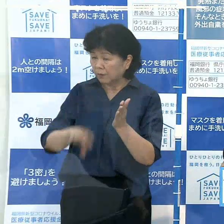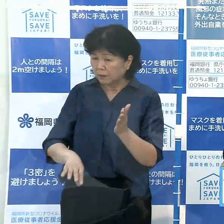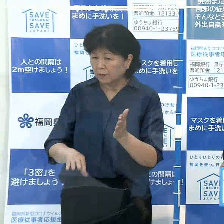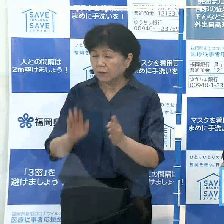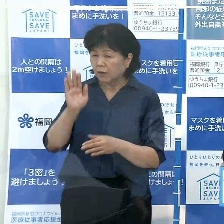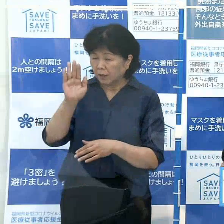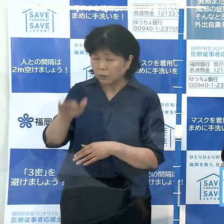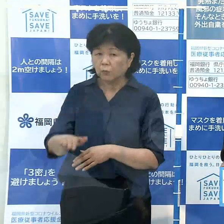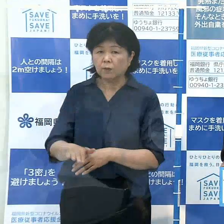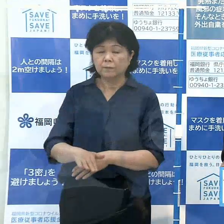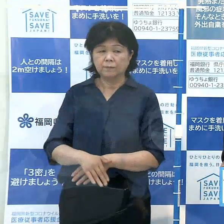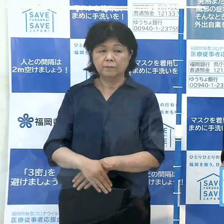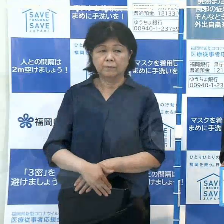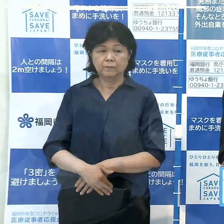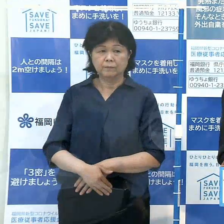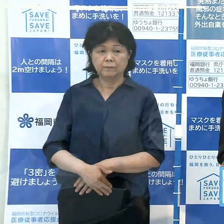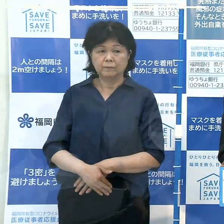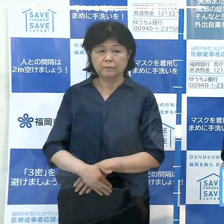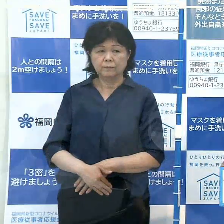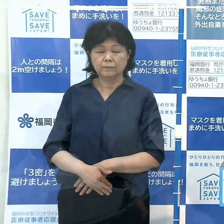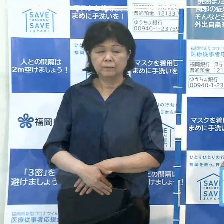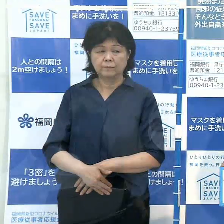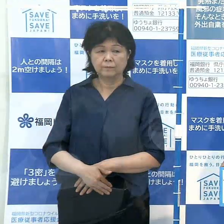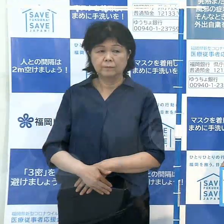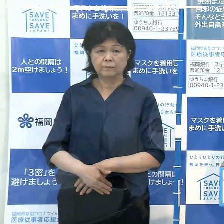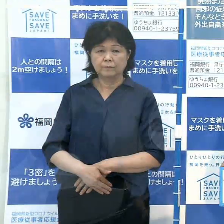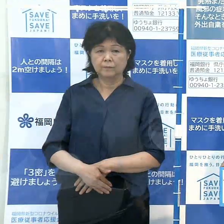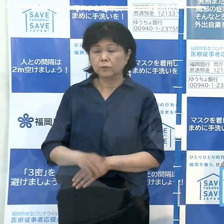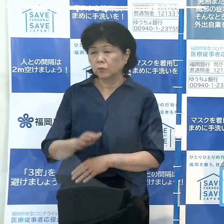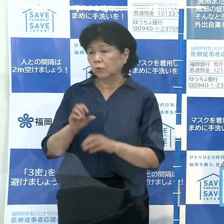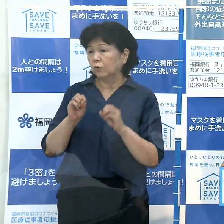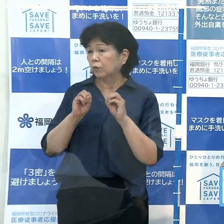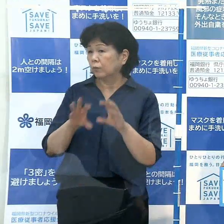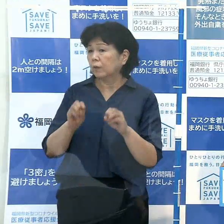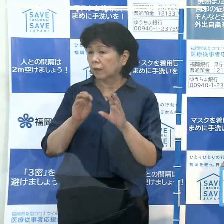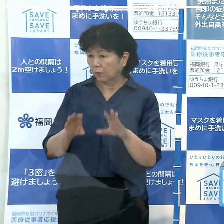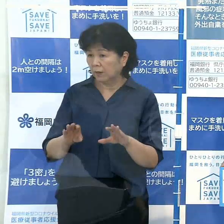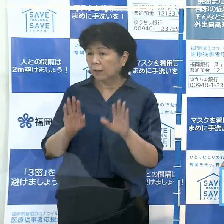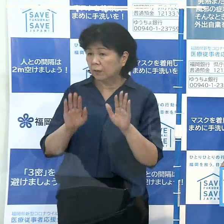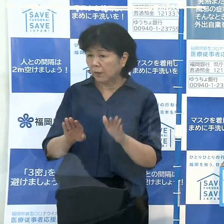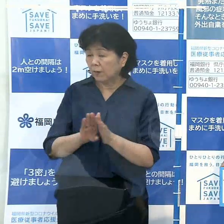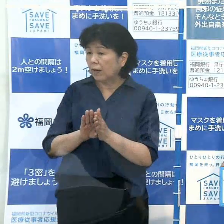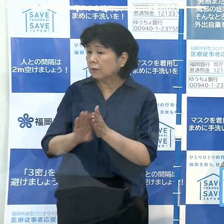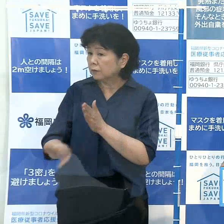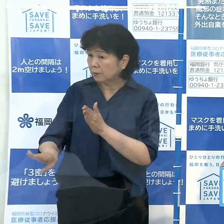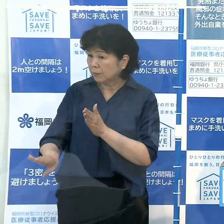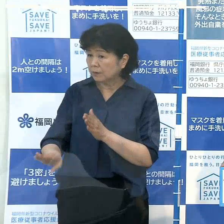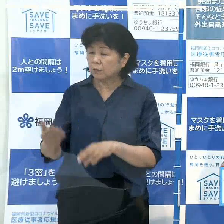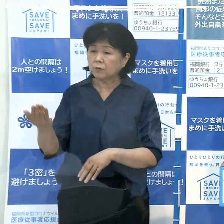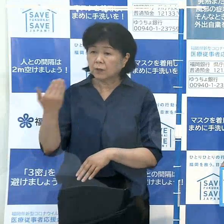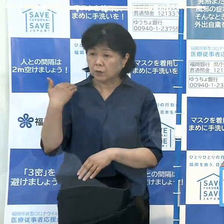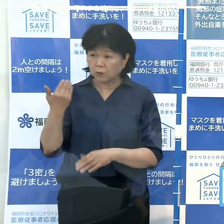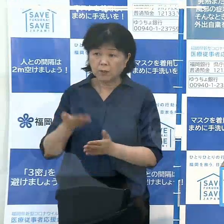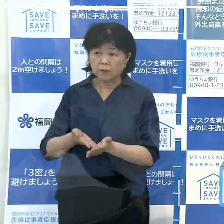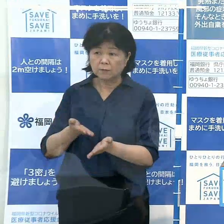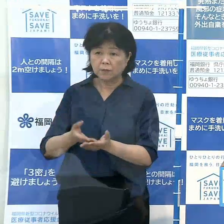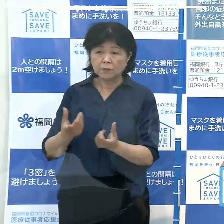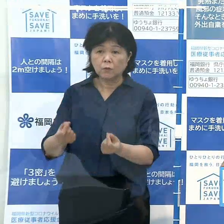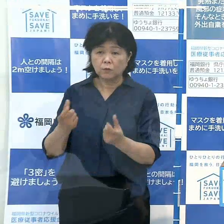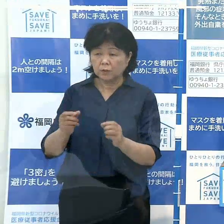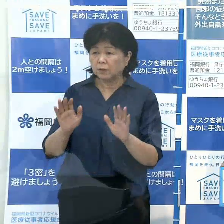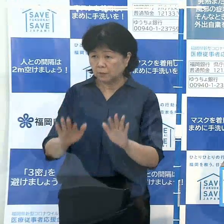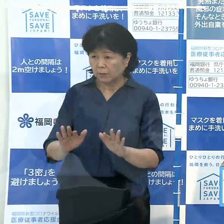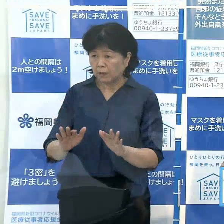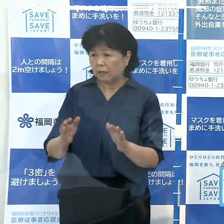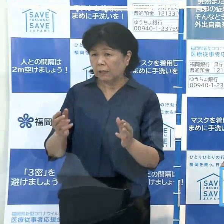解除した後はですね、その呼びかけというのは外しておりますけれども、先ほど言いましたように、大人